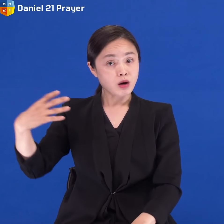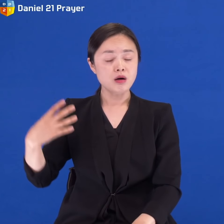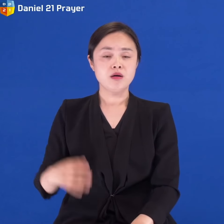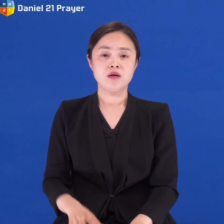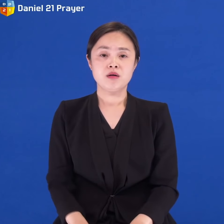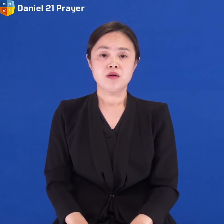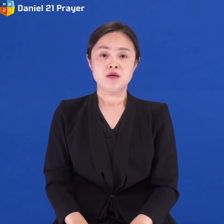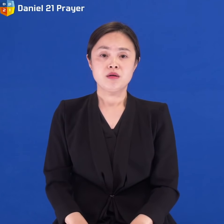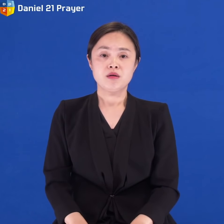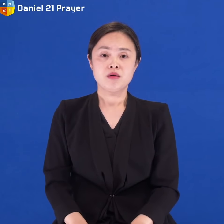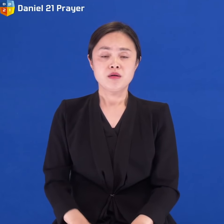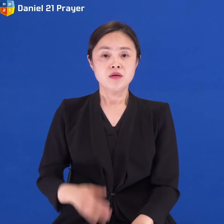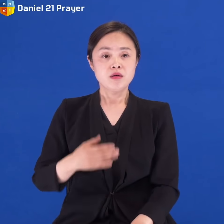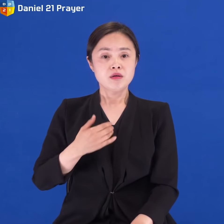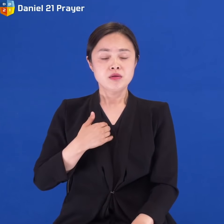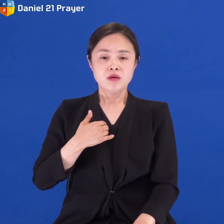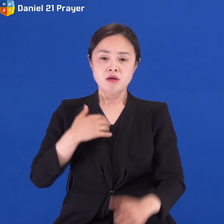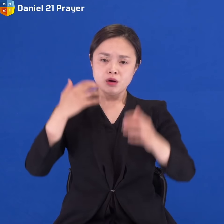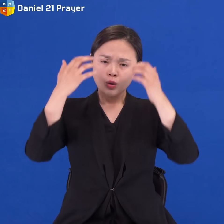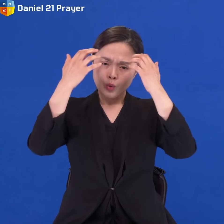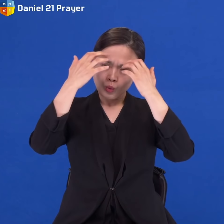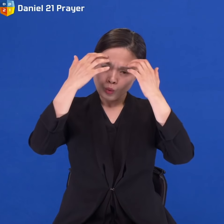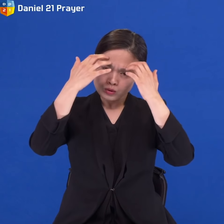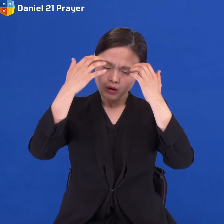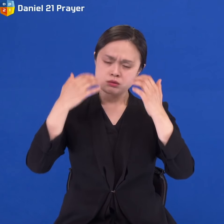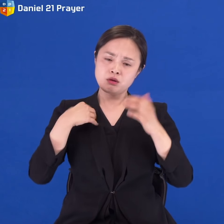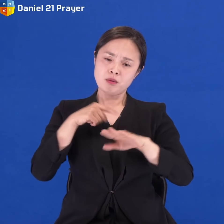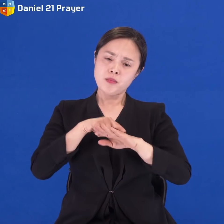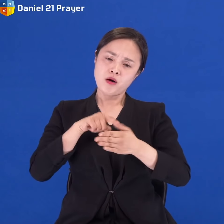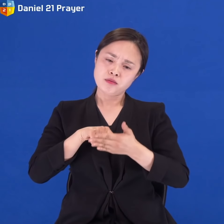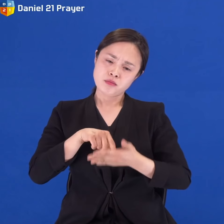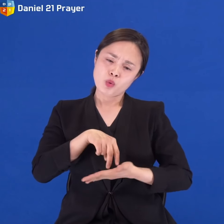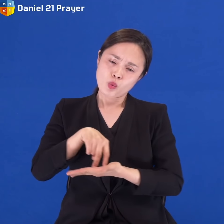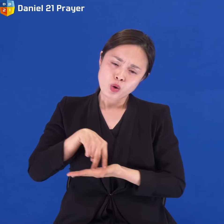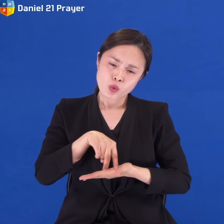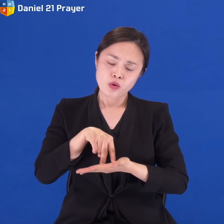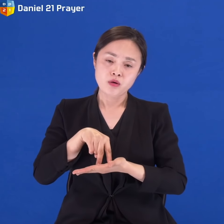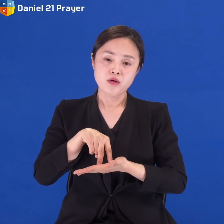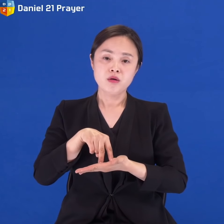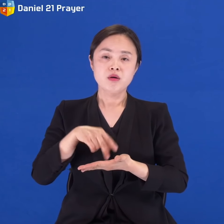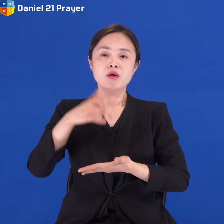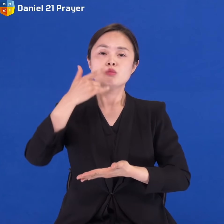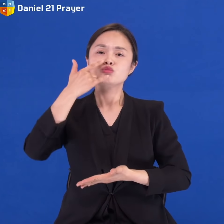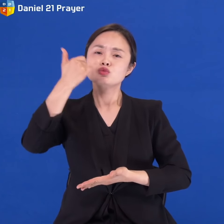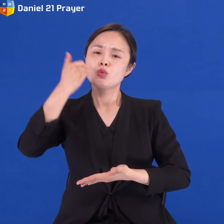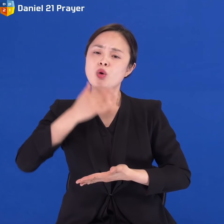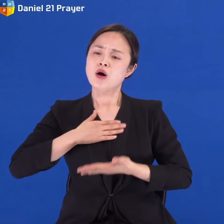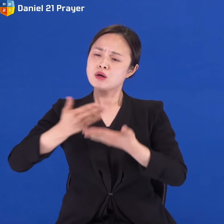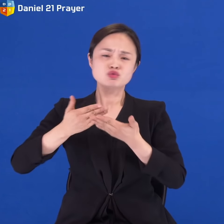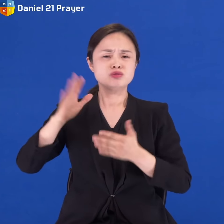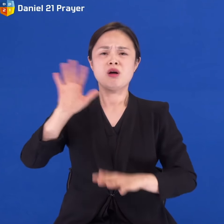부모도 모르고 남편도 모르고 아무도 모르는